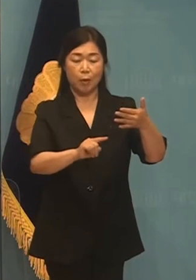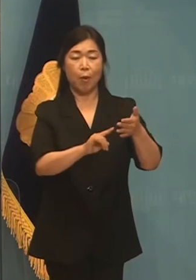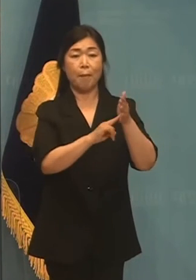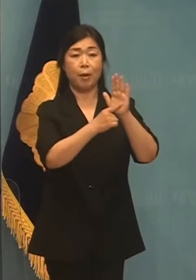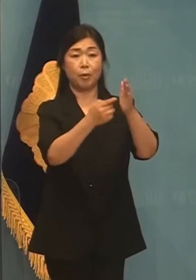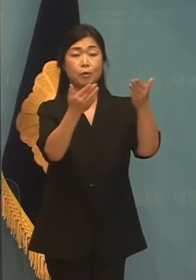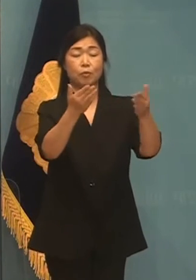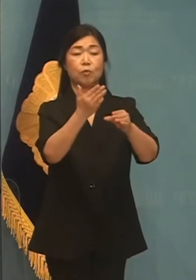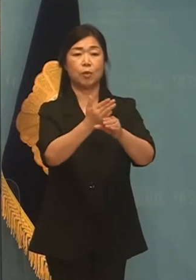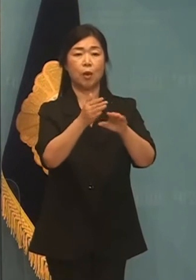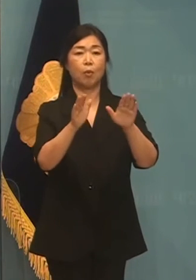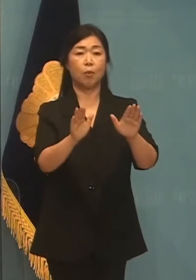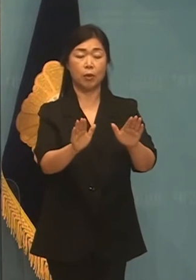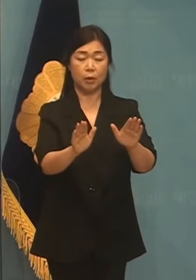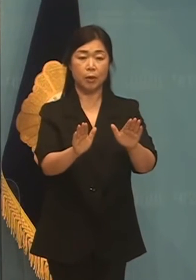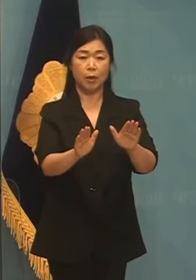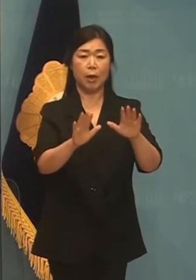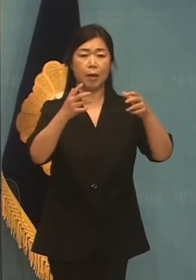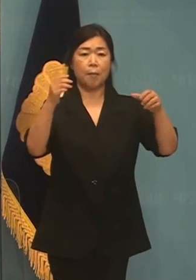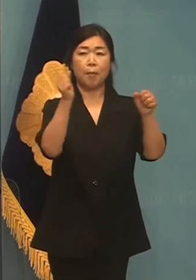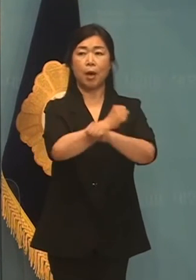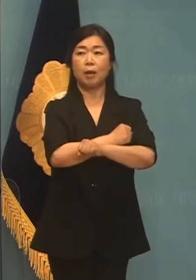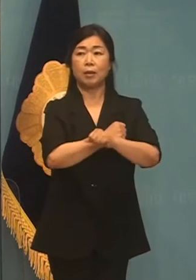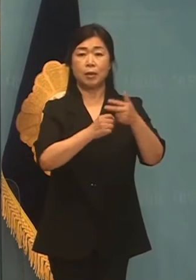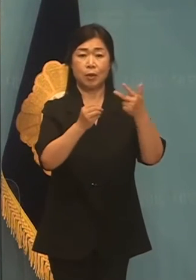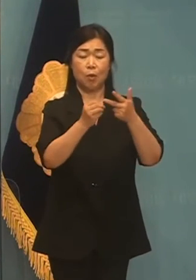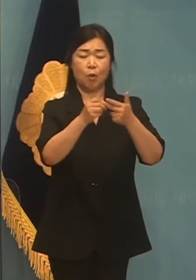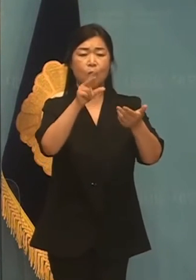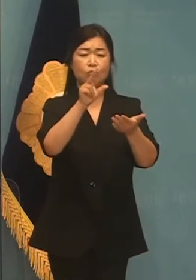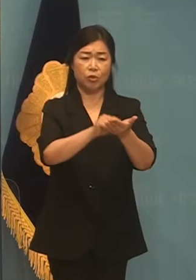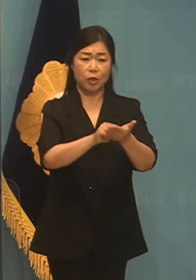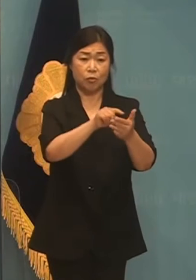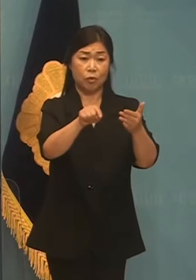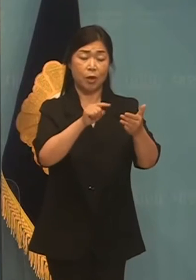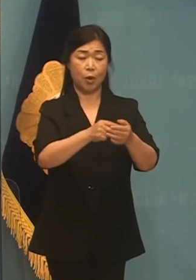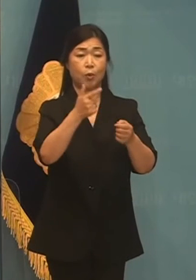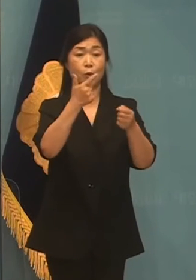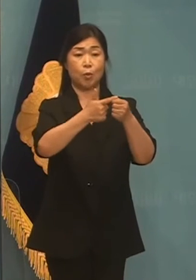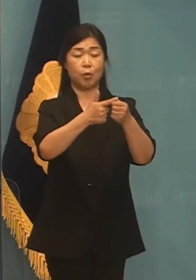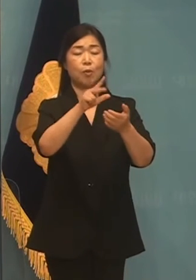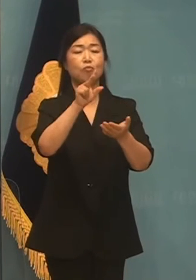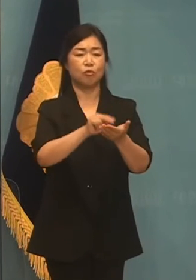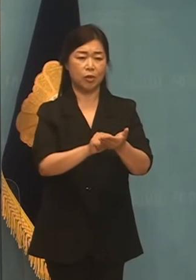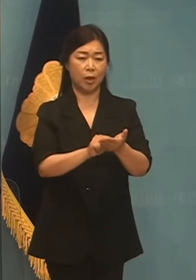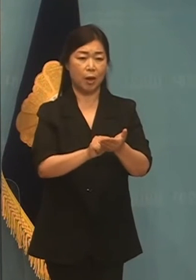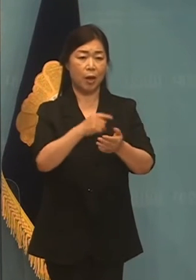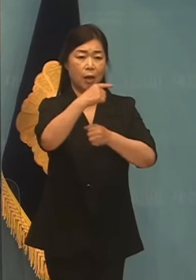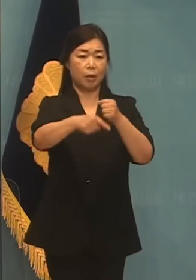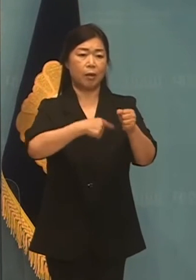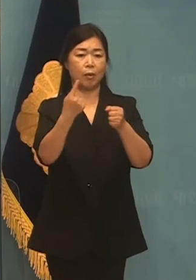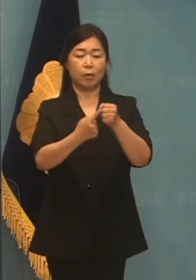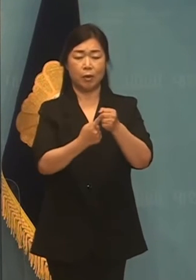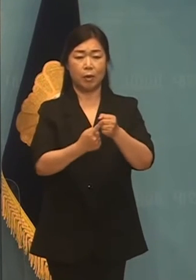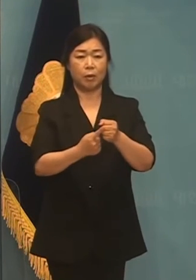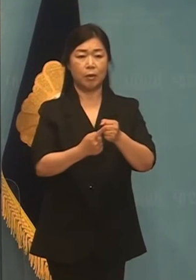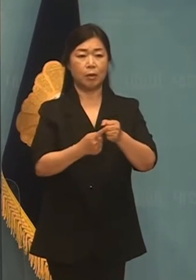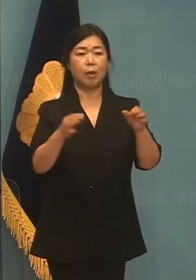있습니다. 오늘은 망국 실적 중 제6적인 탈원전 흑파를